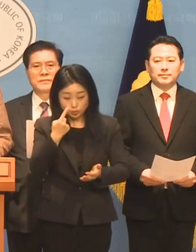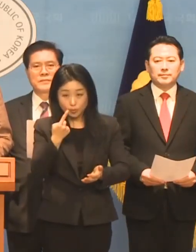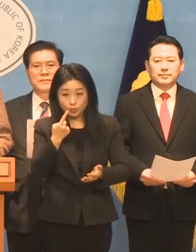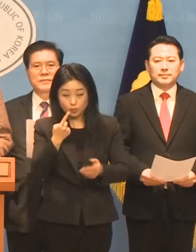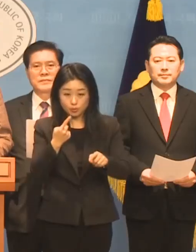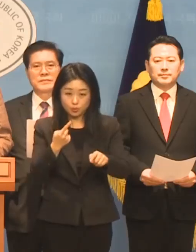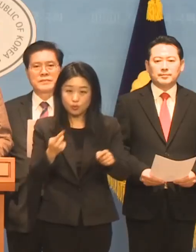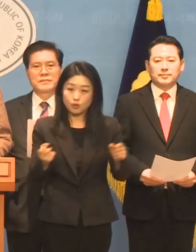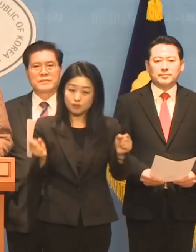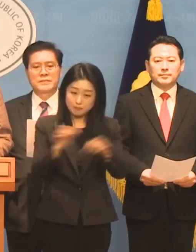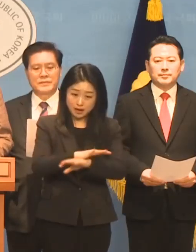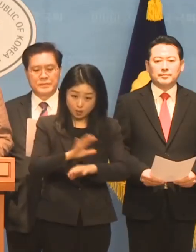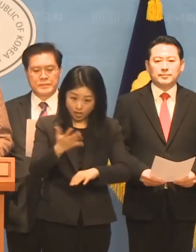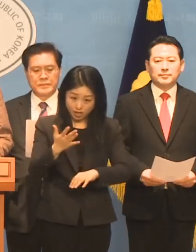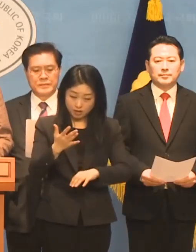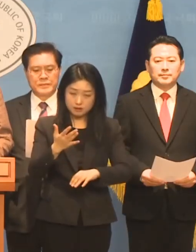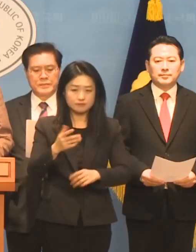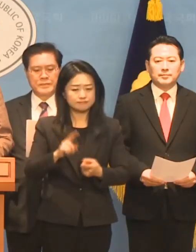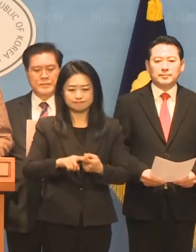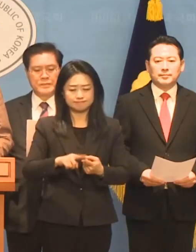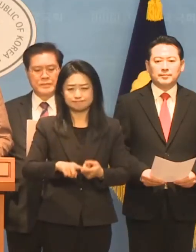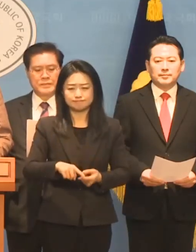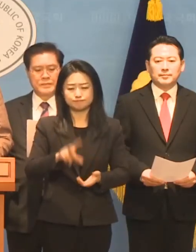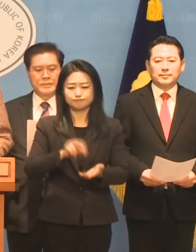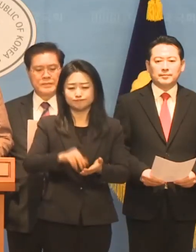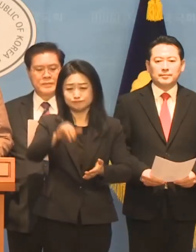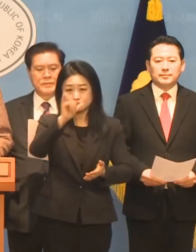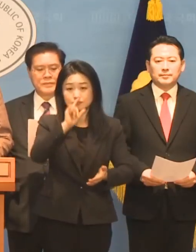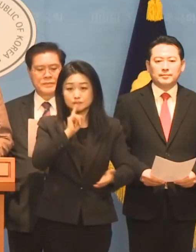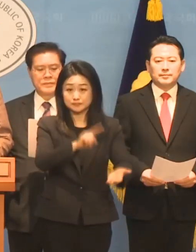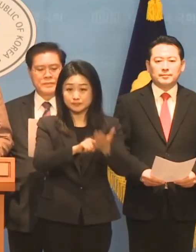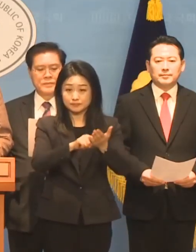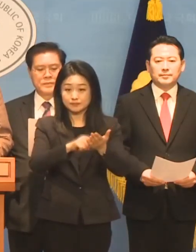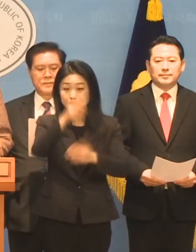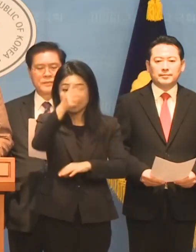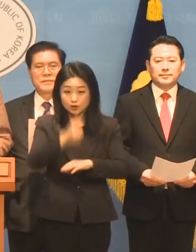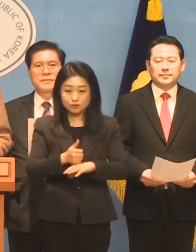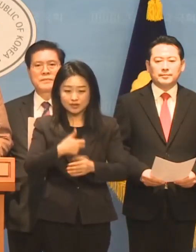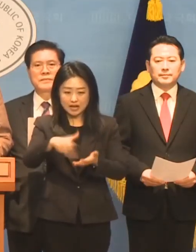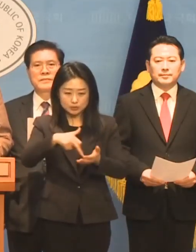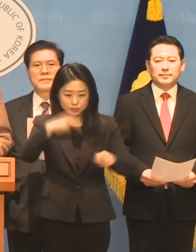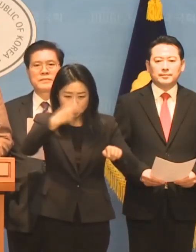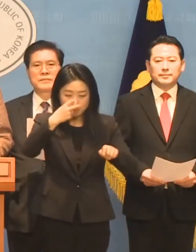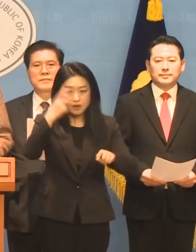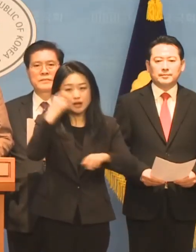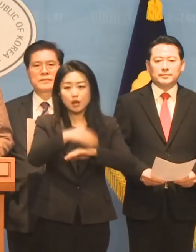이틀막을 기정사실화했습니다. 한편 오늘 법제사법위원회에서는